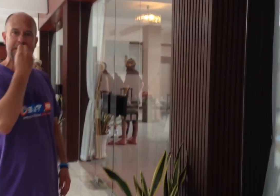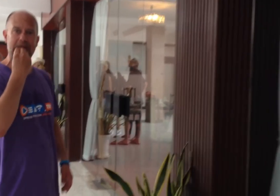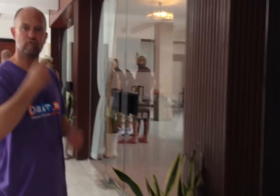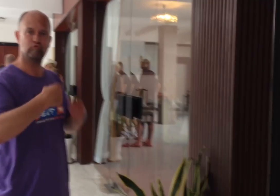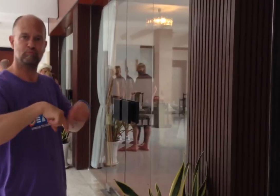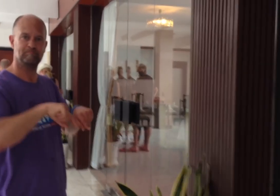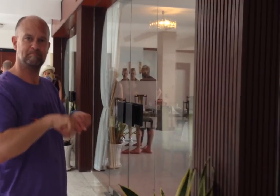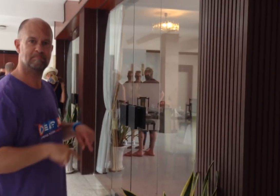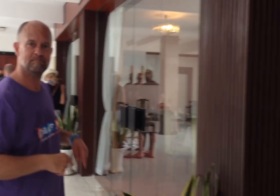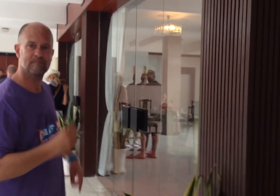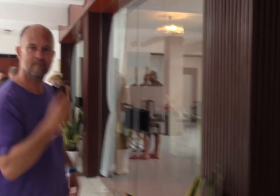Das Esszimmer.